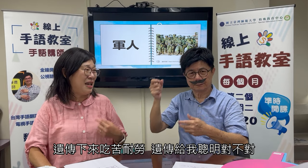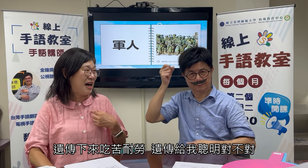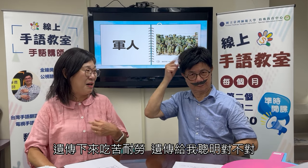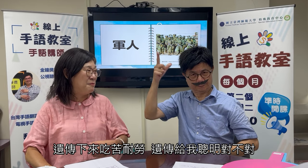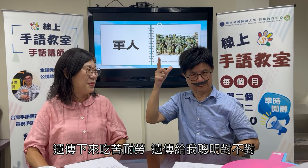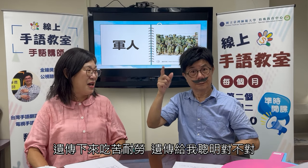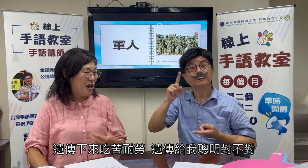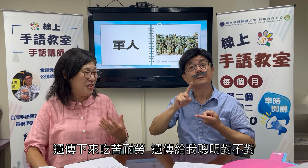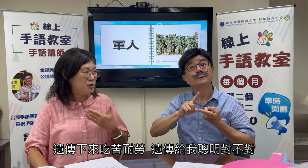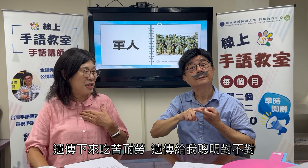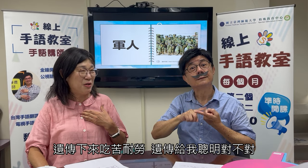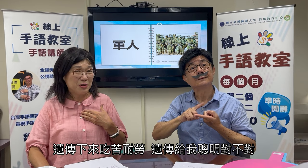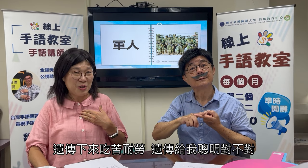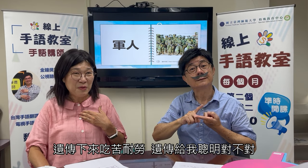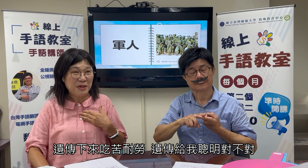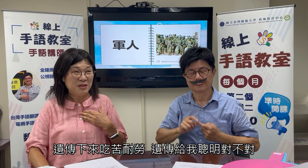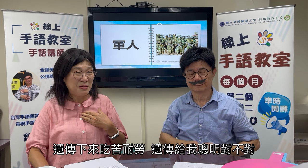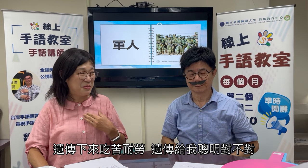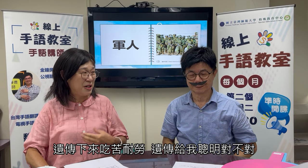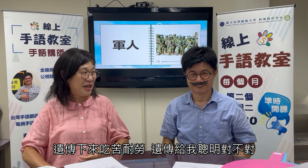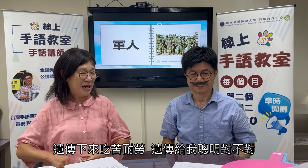劳啊，遗传给我聪明，对不对？